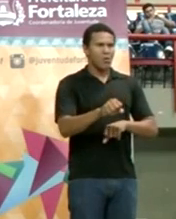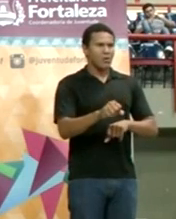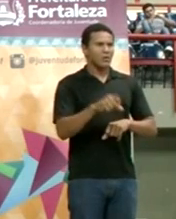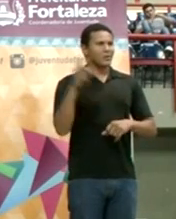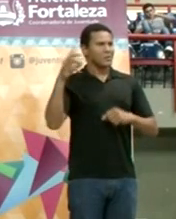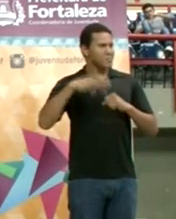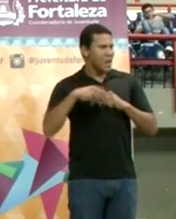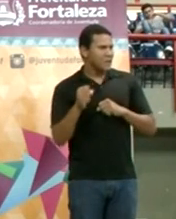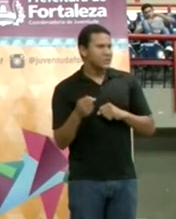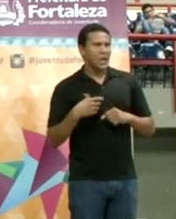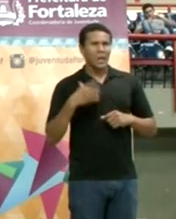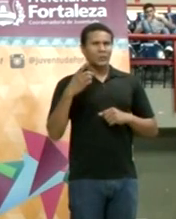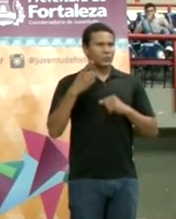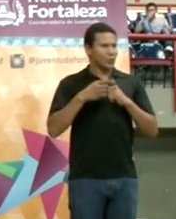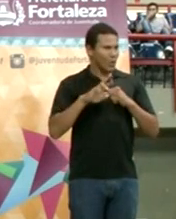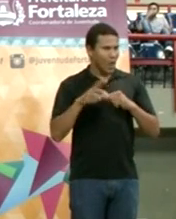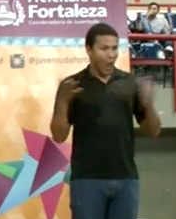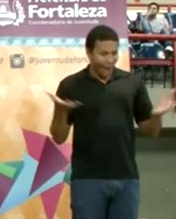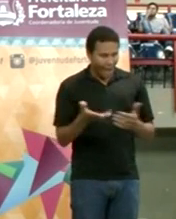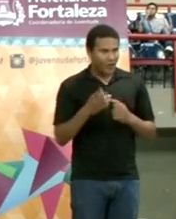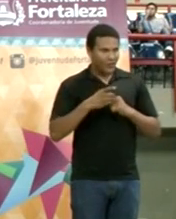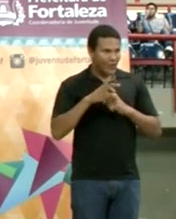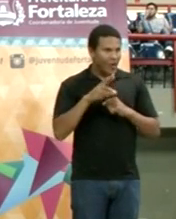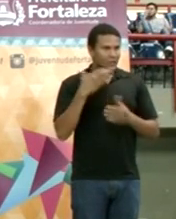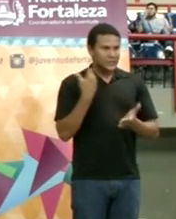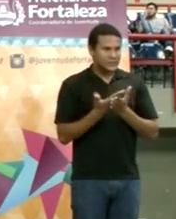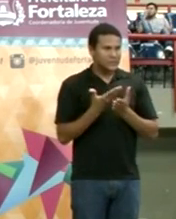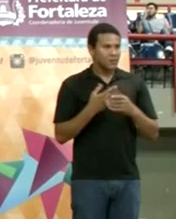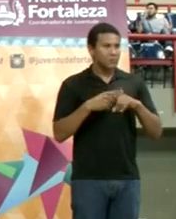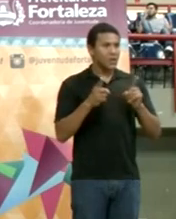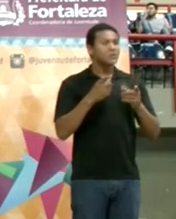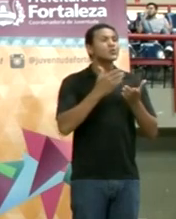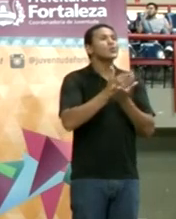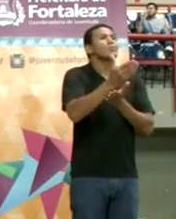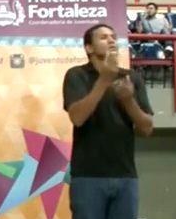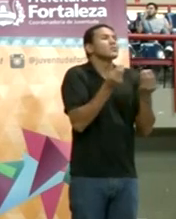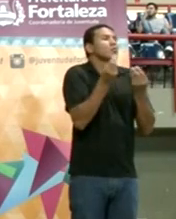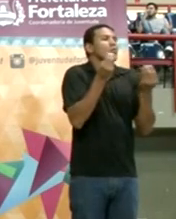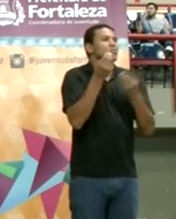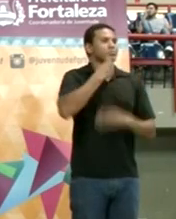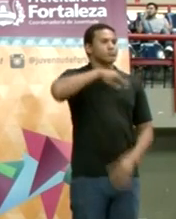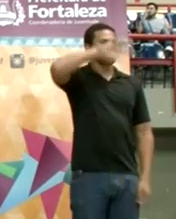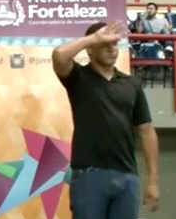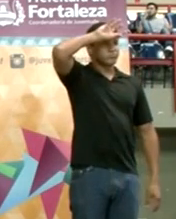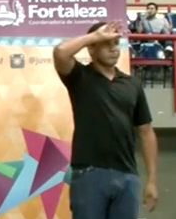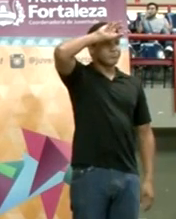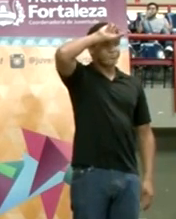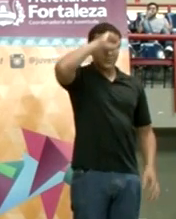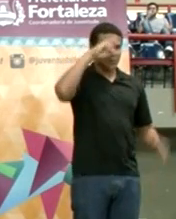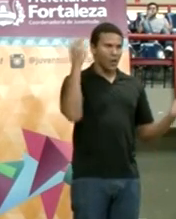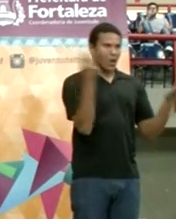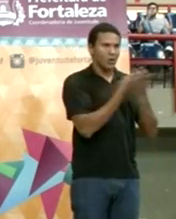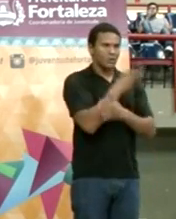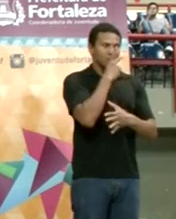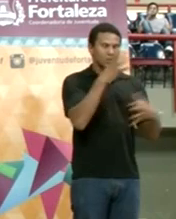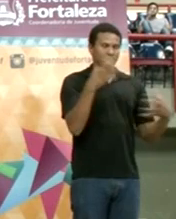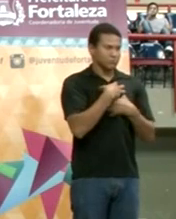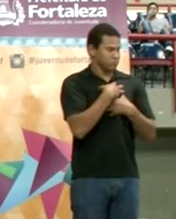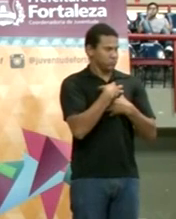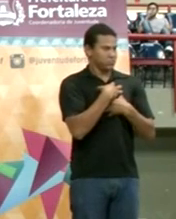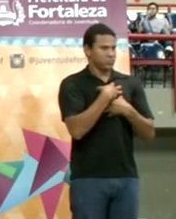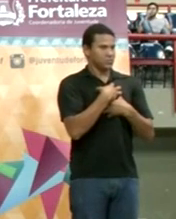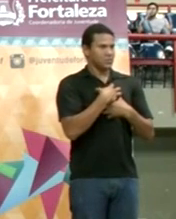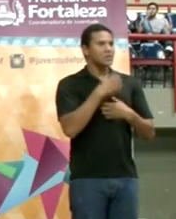fiz mestrado, daí estou fazendo doutorado agora, mas tudo começou com uma reprovação, tá? Se eu tivesse existido na reprovação, eu não estava aqui dando aula para